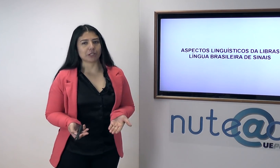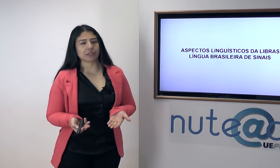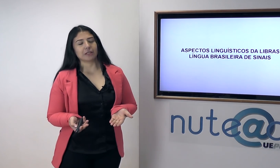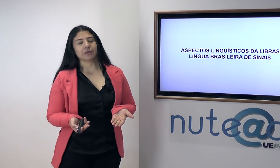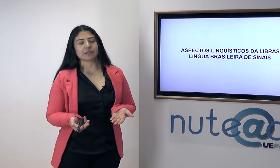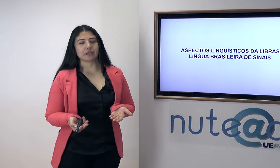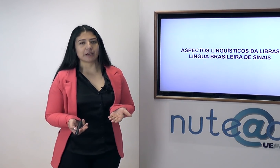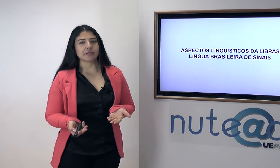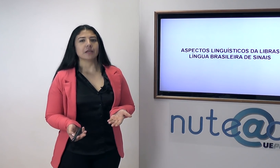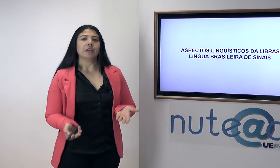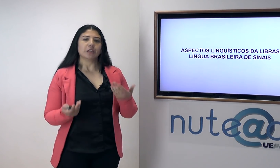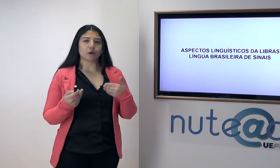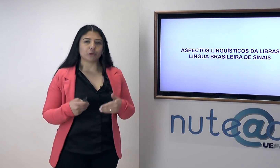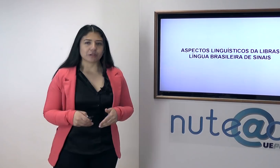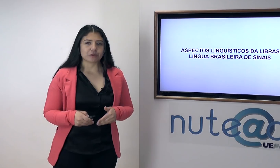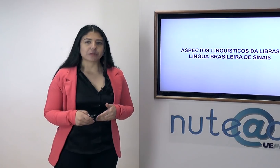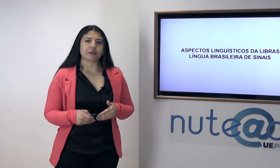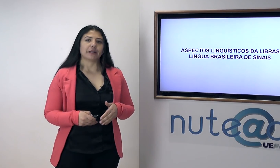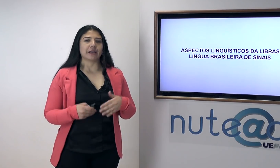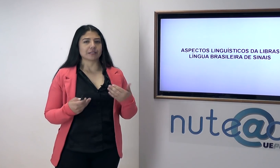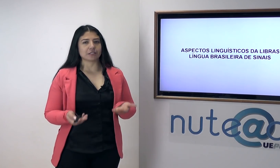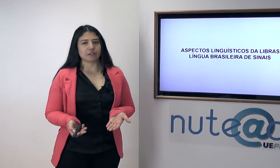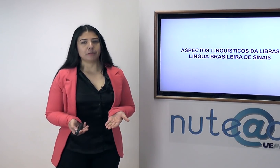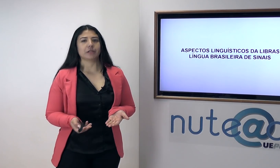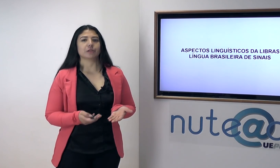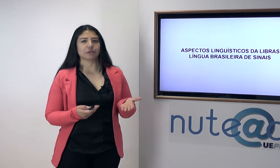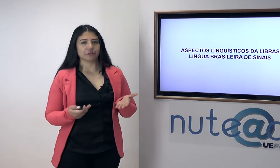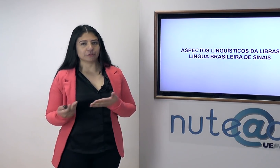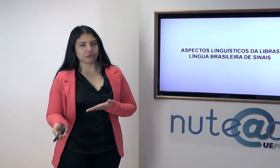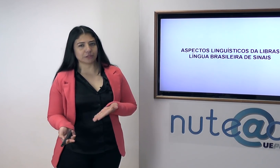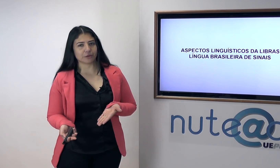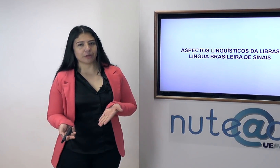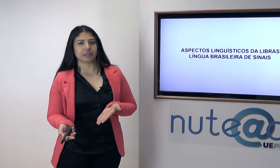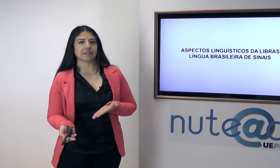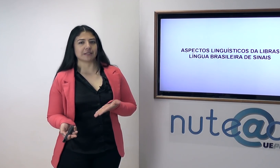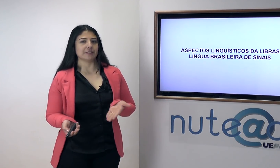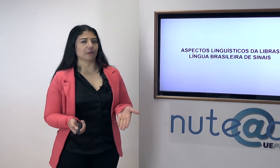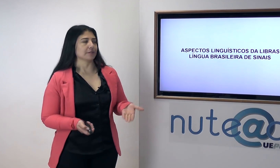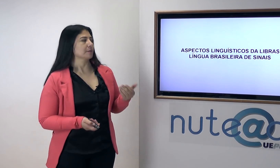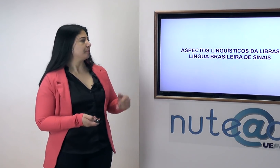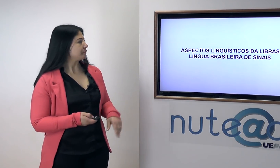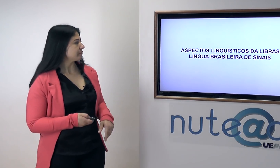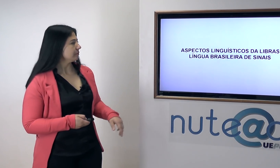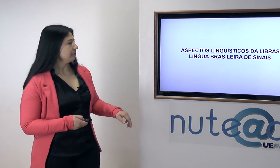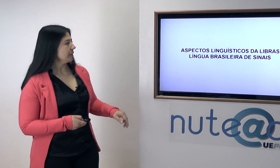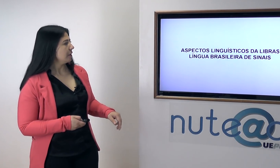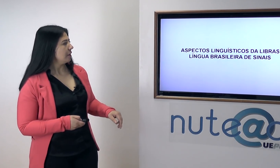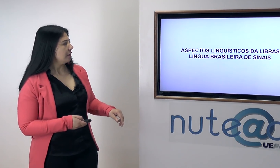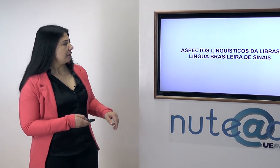gramática da língua de sinais e como nós vamos trabalhar essa disciplina no decorrer dessas aulas.